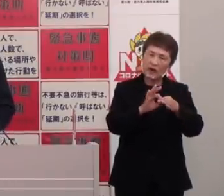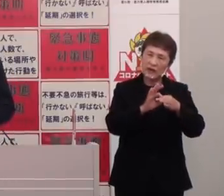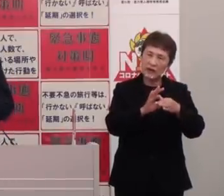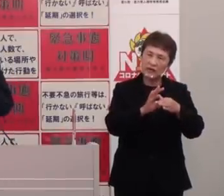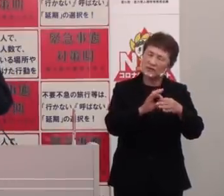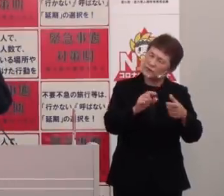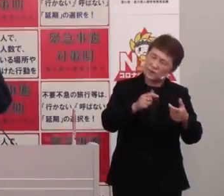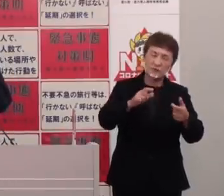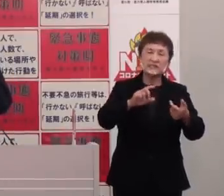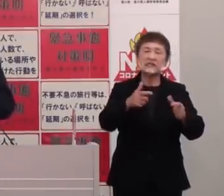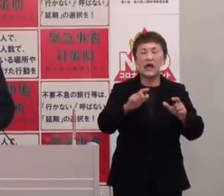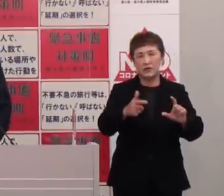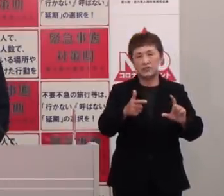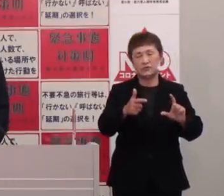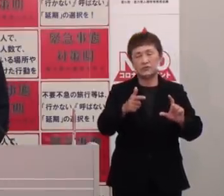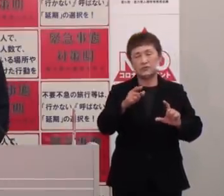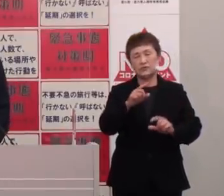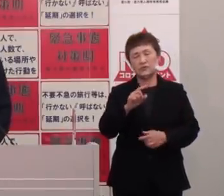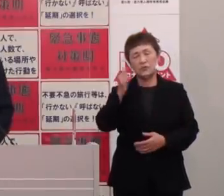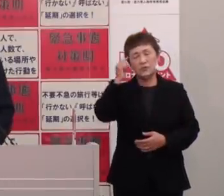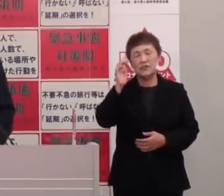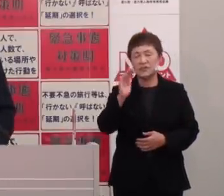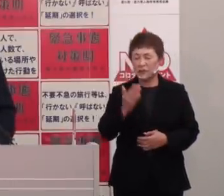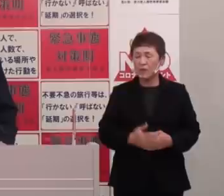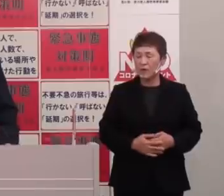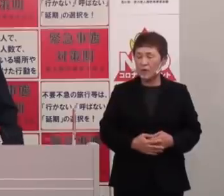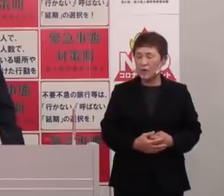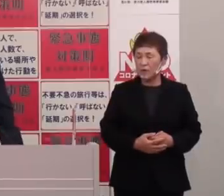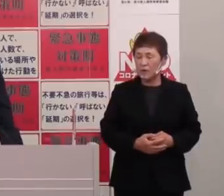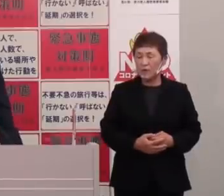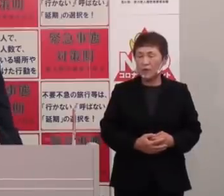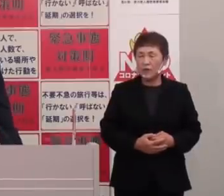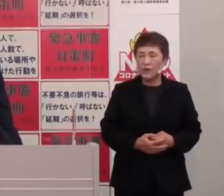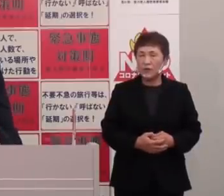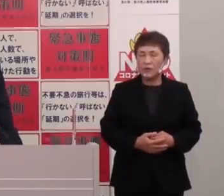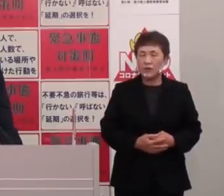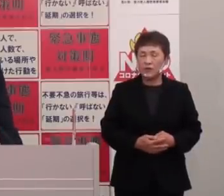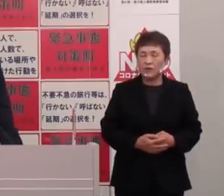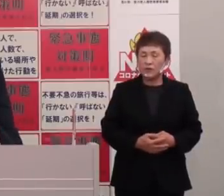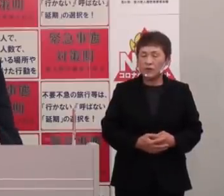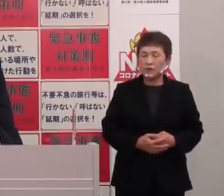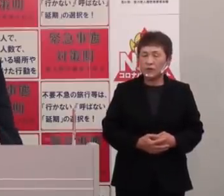れは違うのではないかと思いますけども、まあ